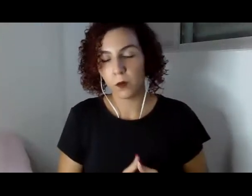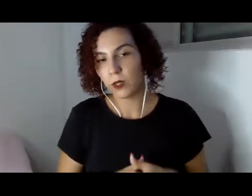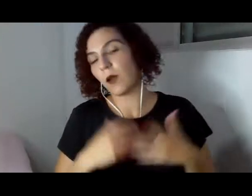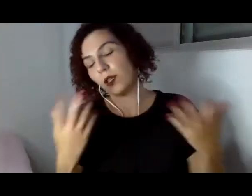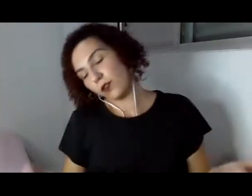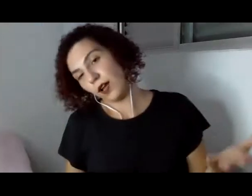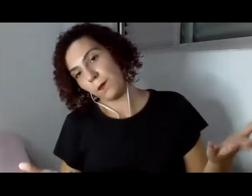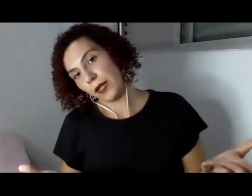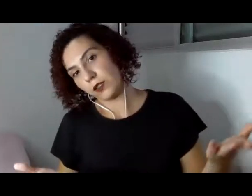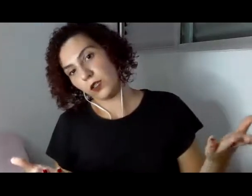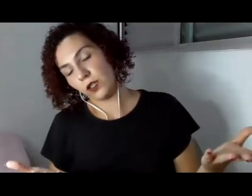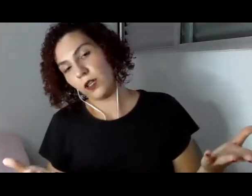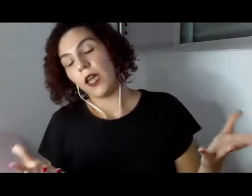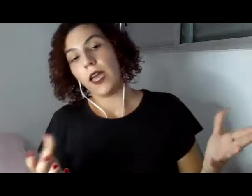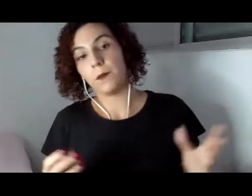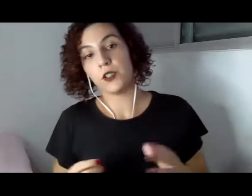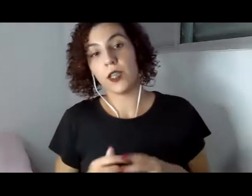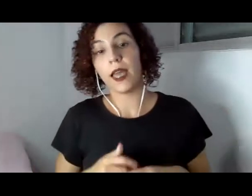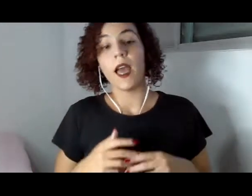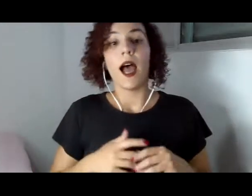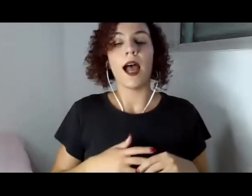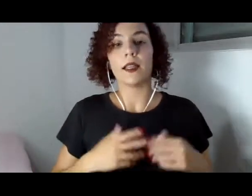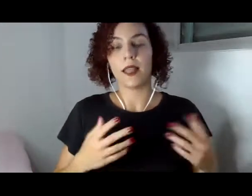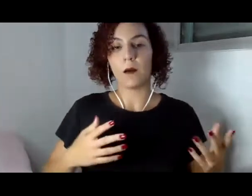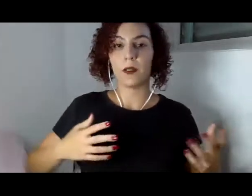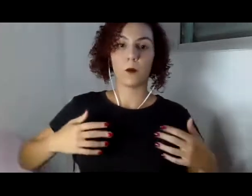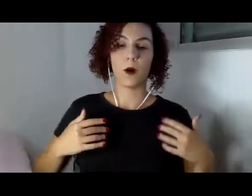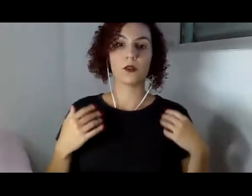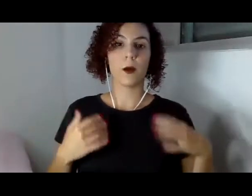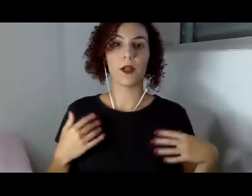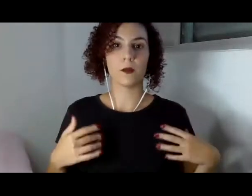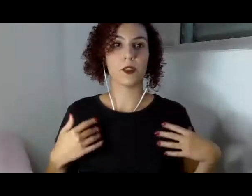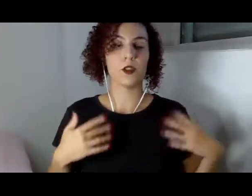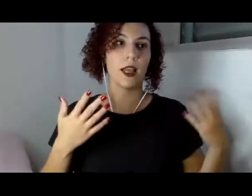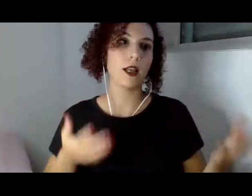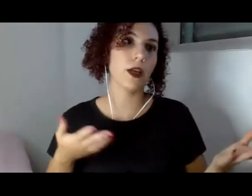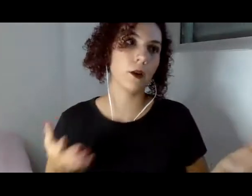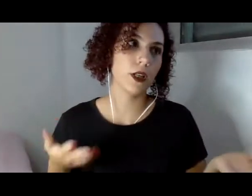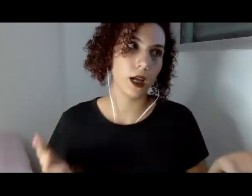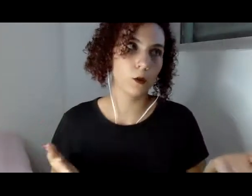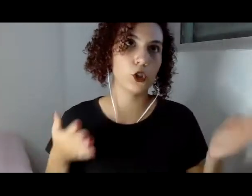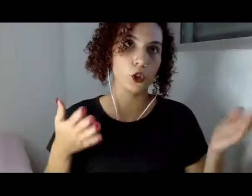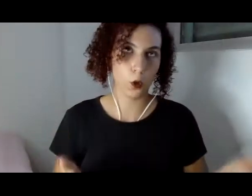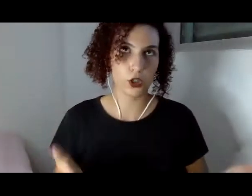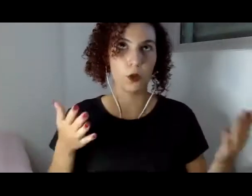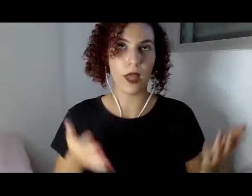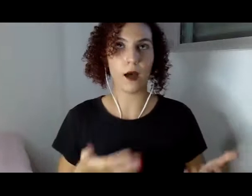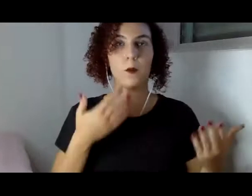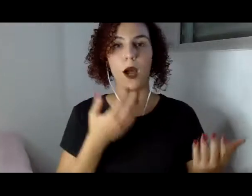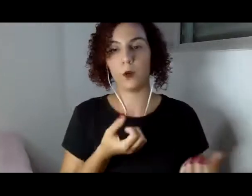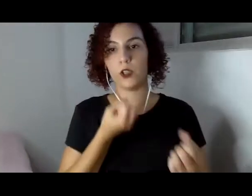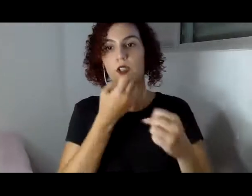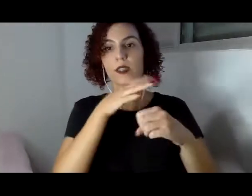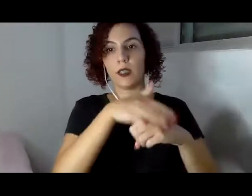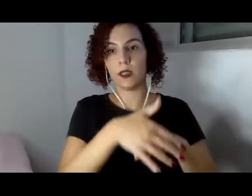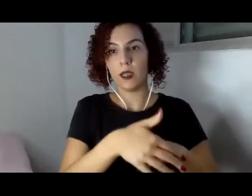uma pergunta que eu acho que vale a pena a gente repetir, Tabata, eu posso dar, por exemplo, se eu chegar numa reunião de noite, eu dar